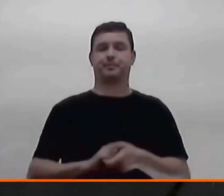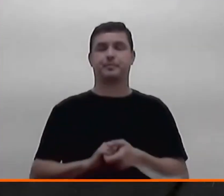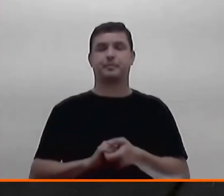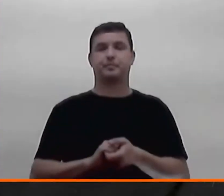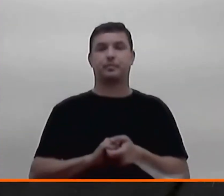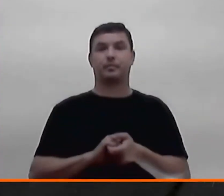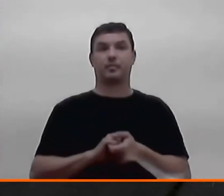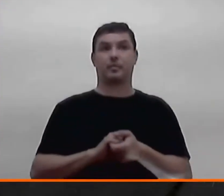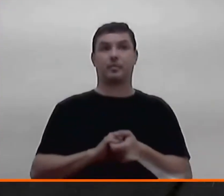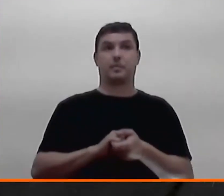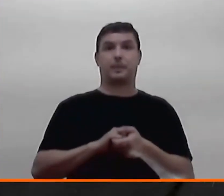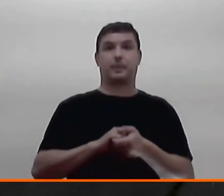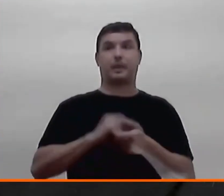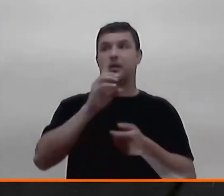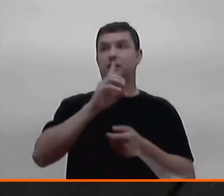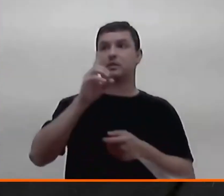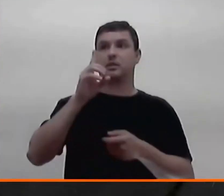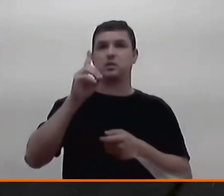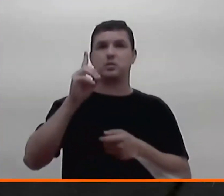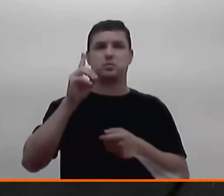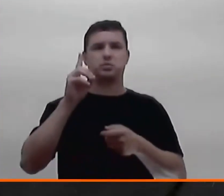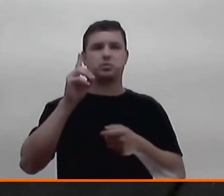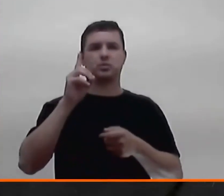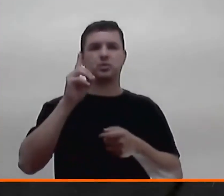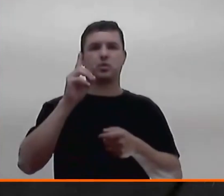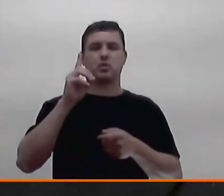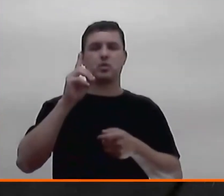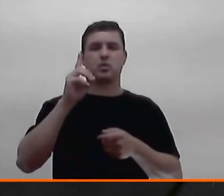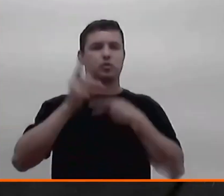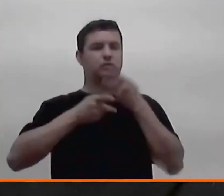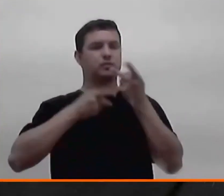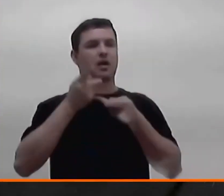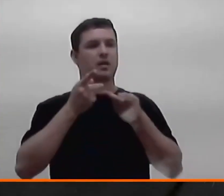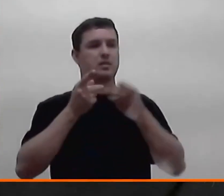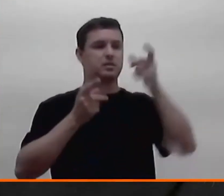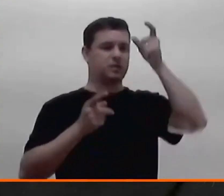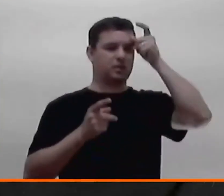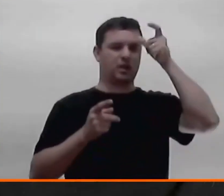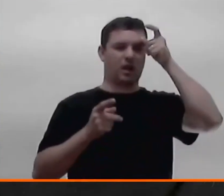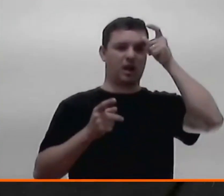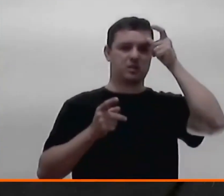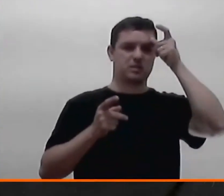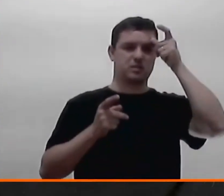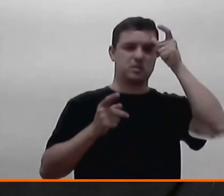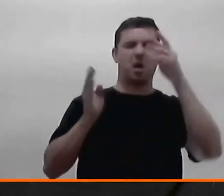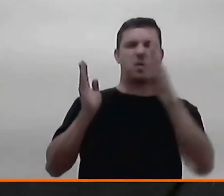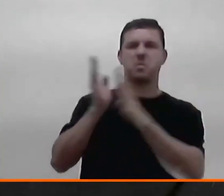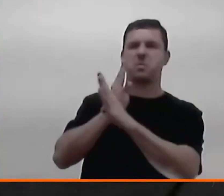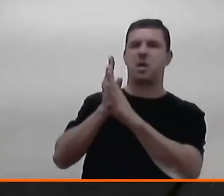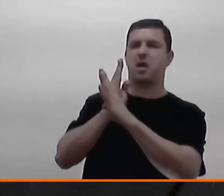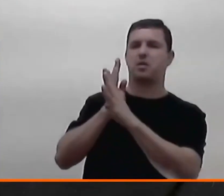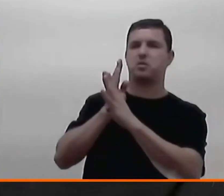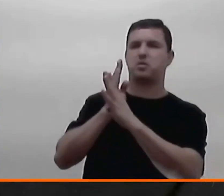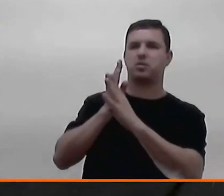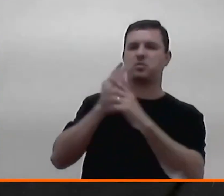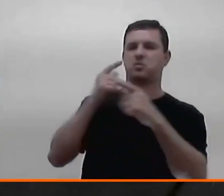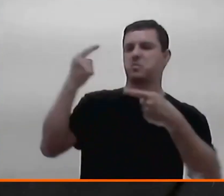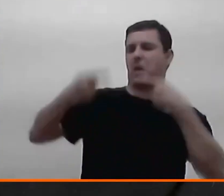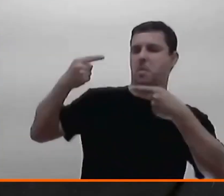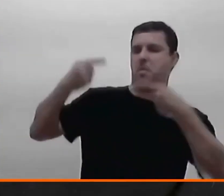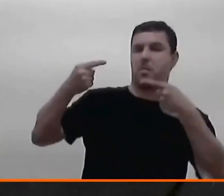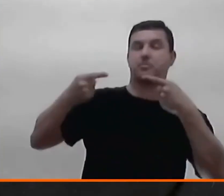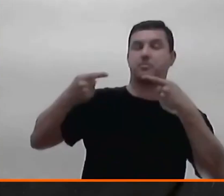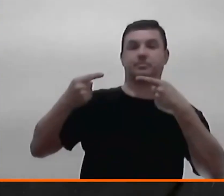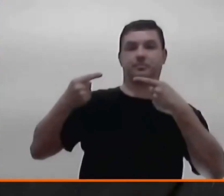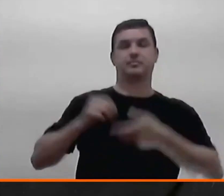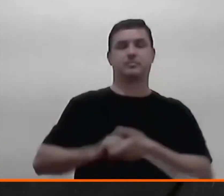é contra também. Então ele é do contra. Não é verdade? E ali, irmãos, o outro